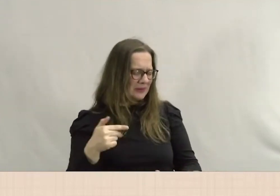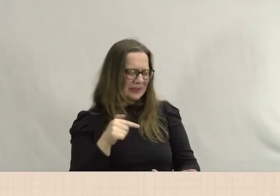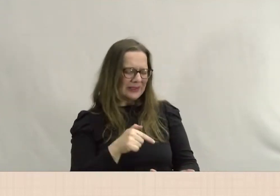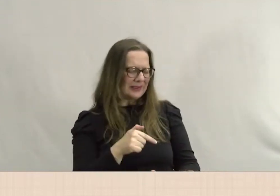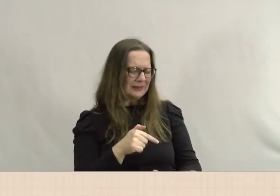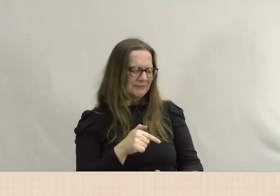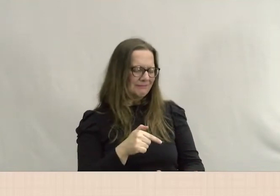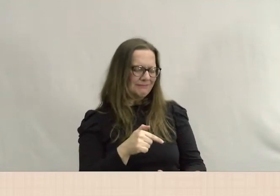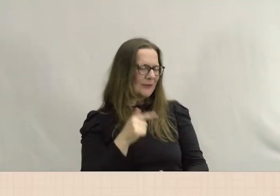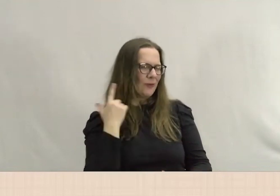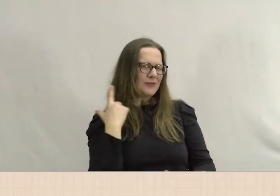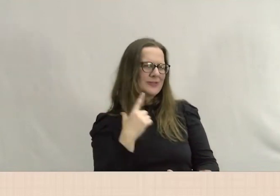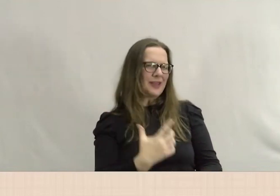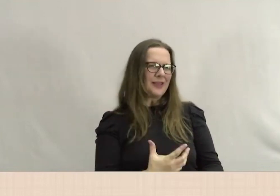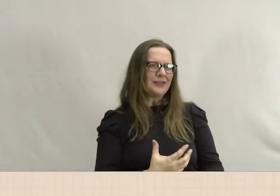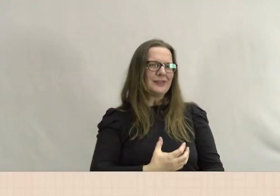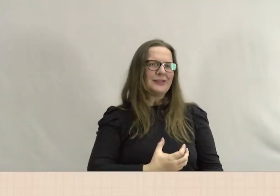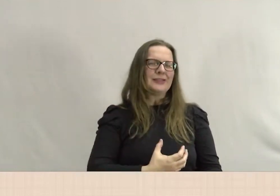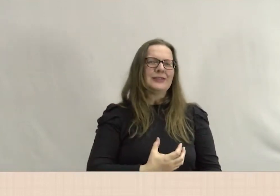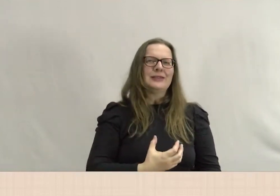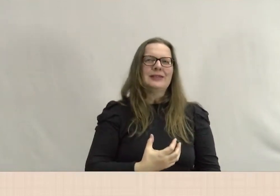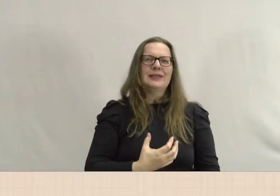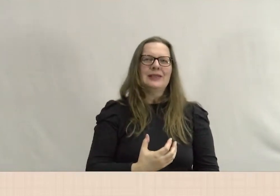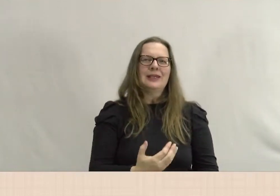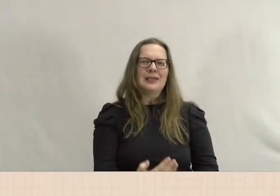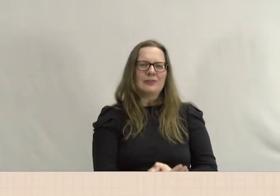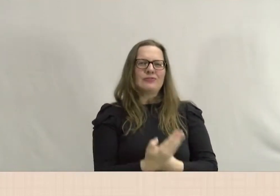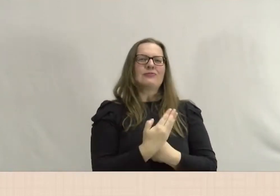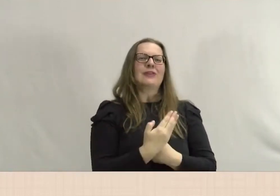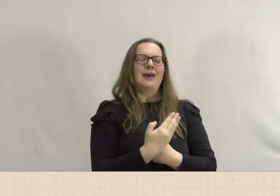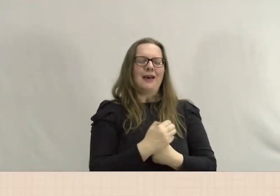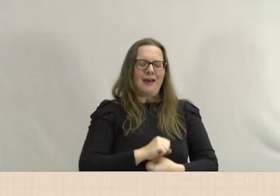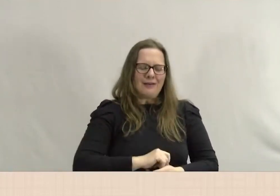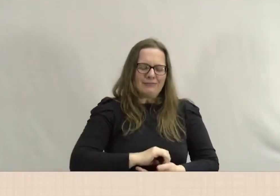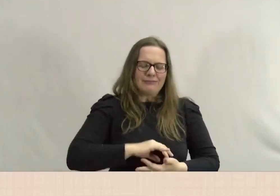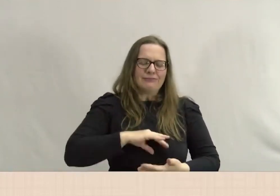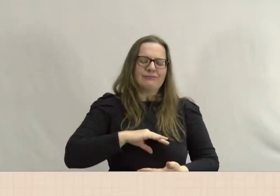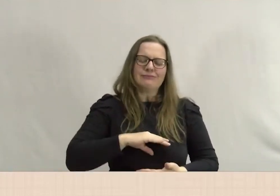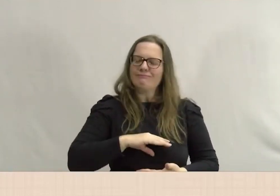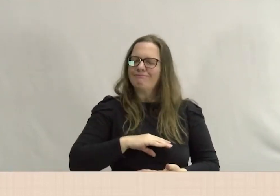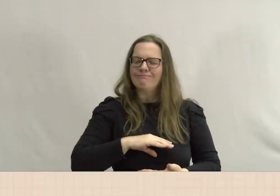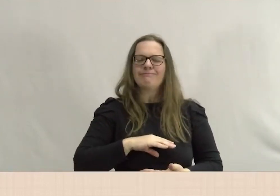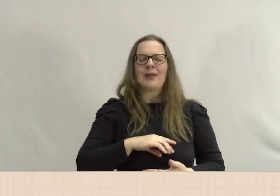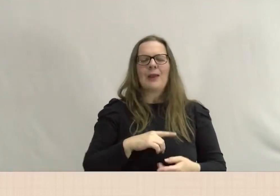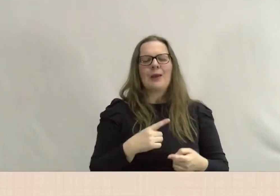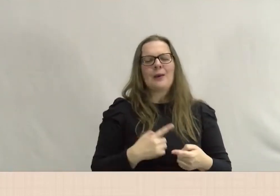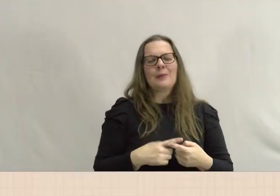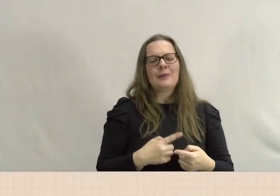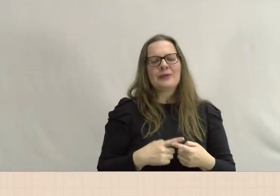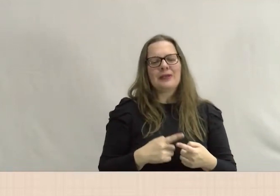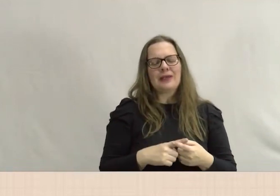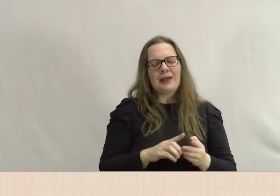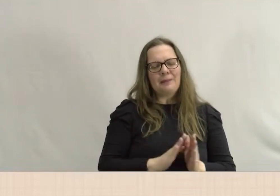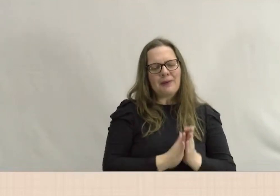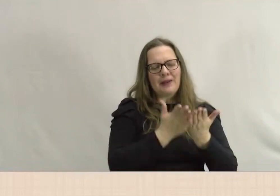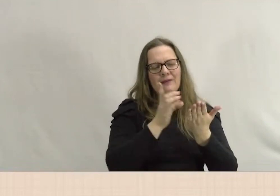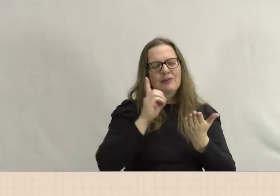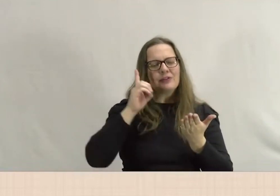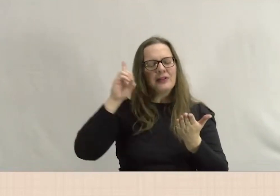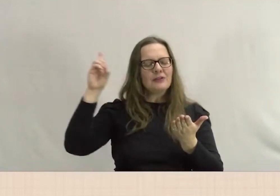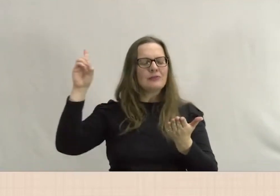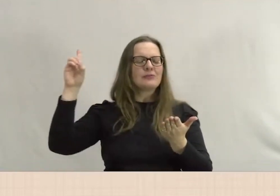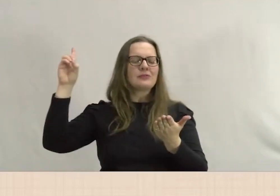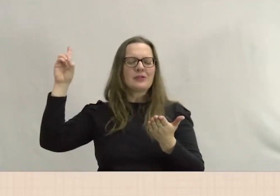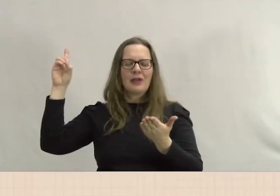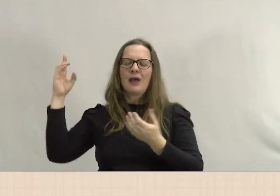Porque Satanás conseguiu corromper a mente do homem através da dúvida quanto à palavra de Deus. 2 Coríntios